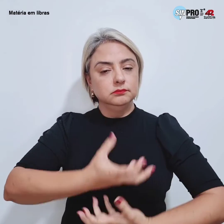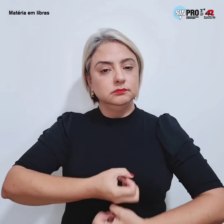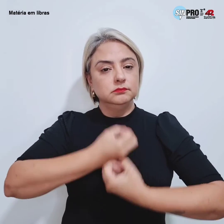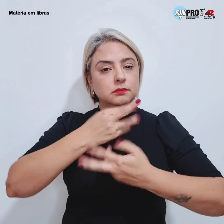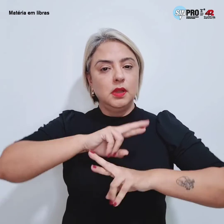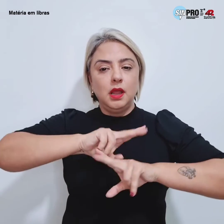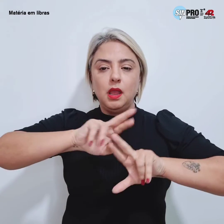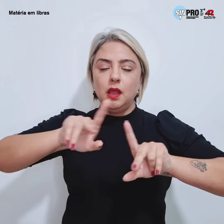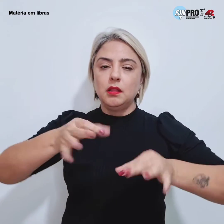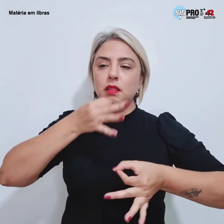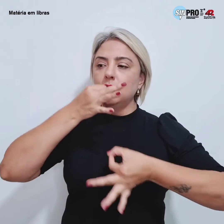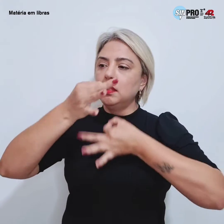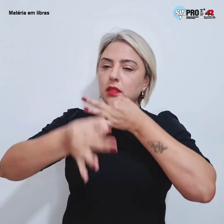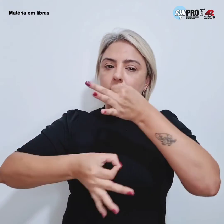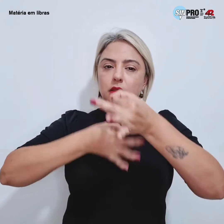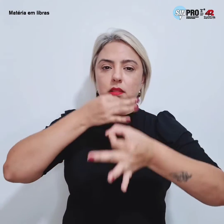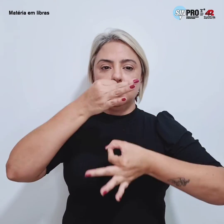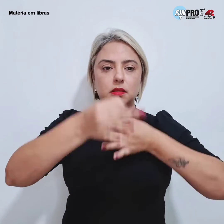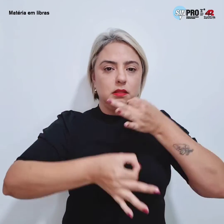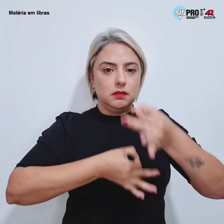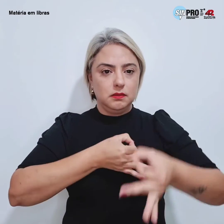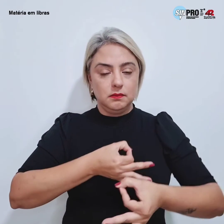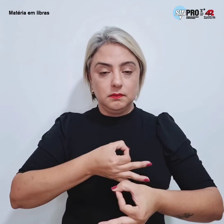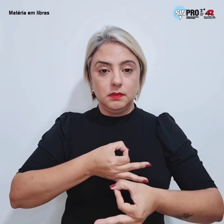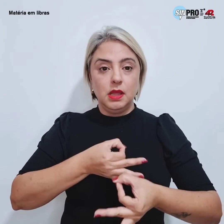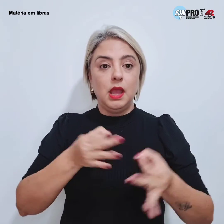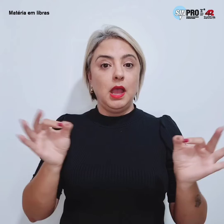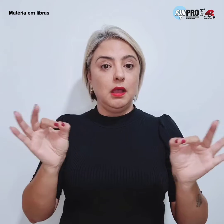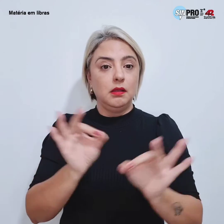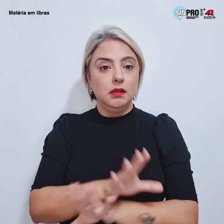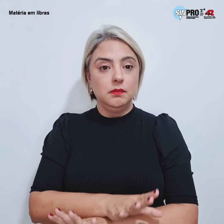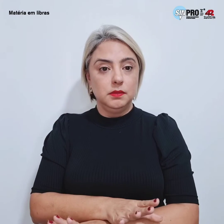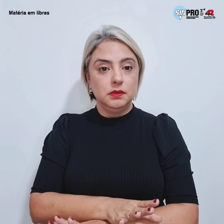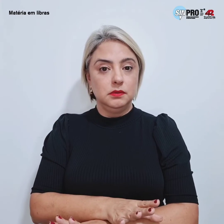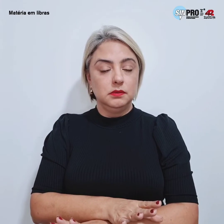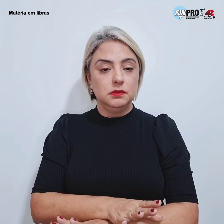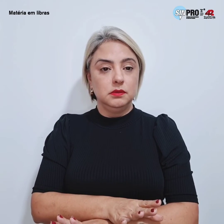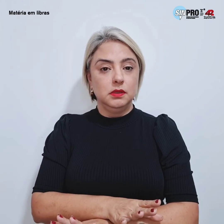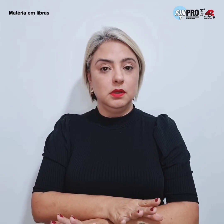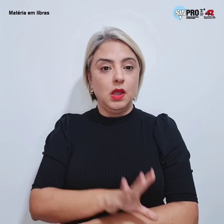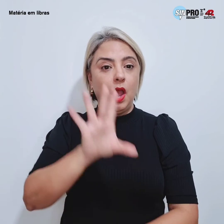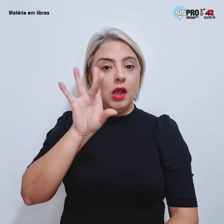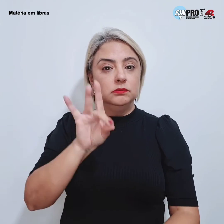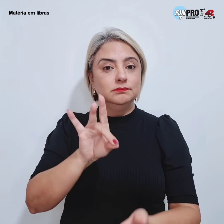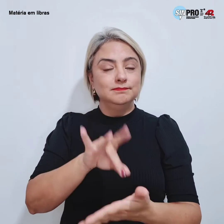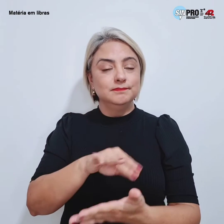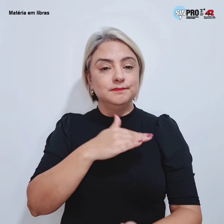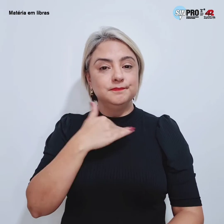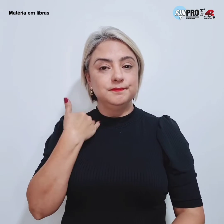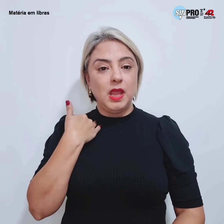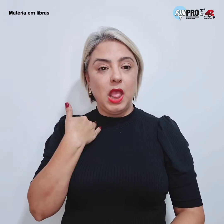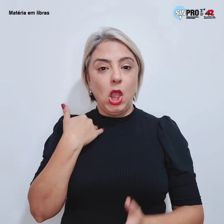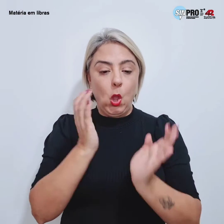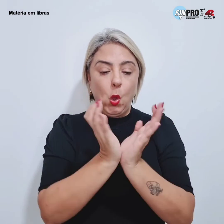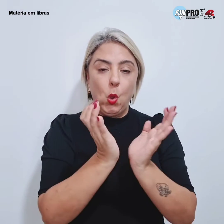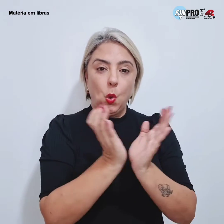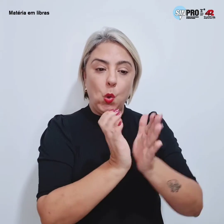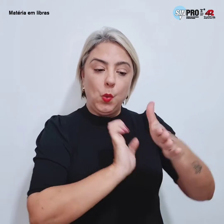diversas opiniões, pondo fim ao fatal oligopólio da mídia